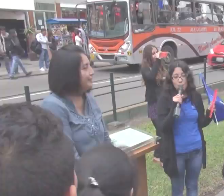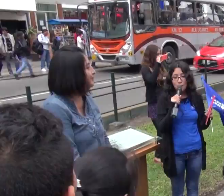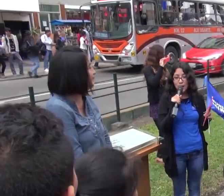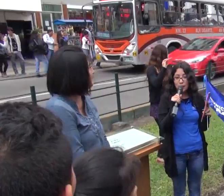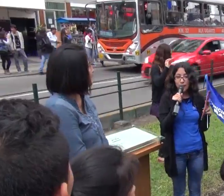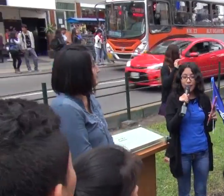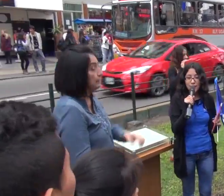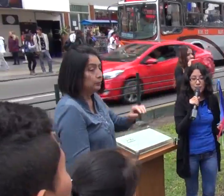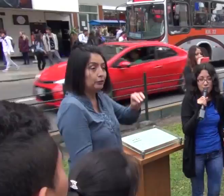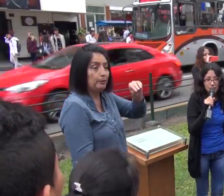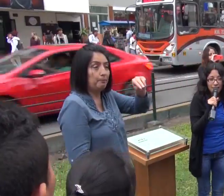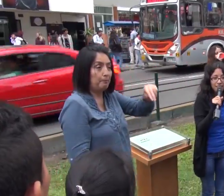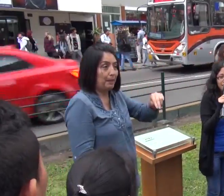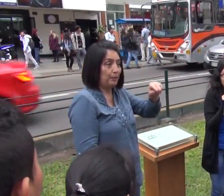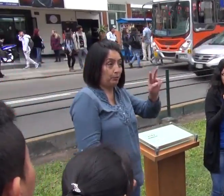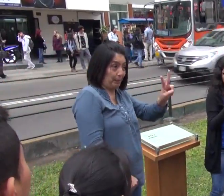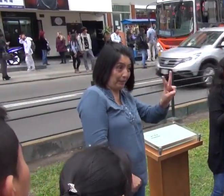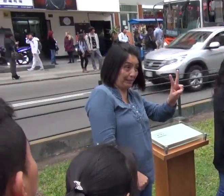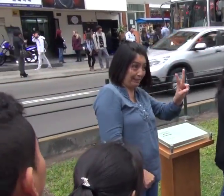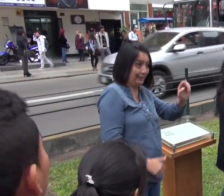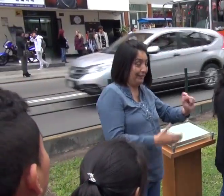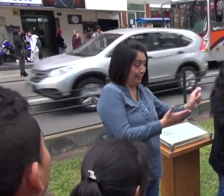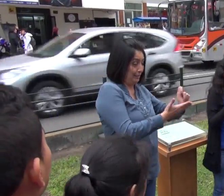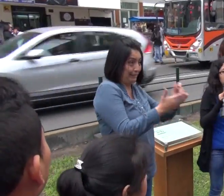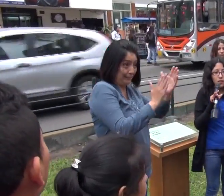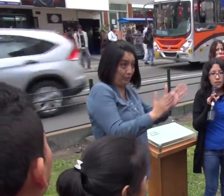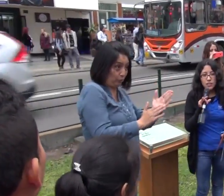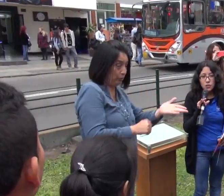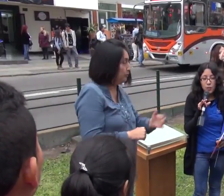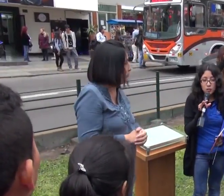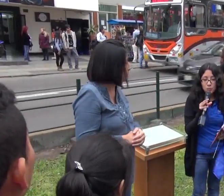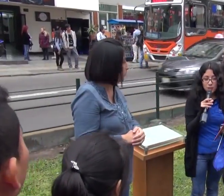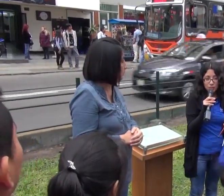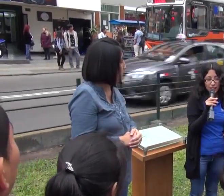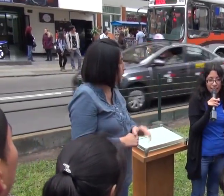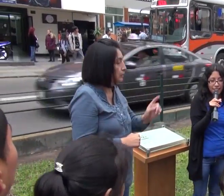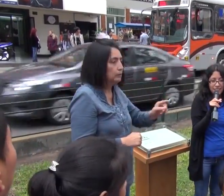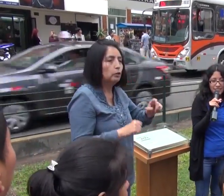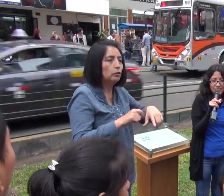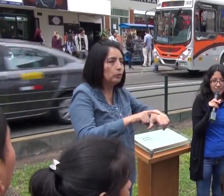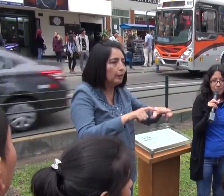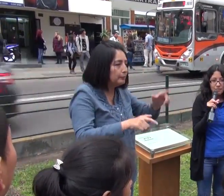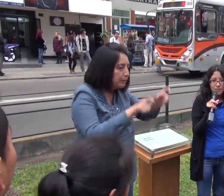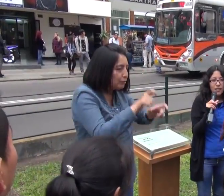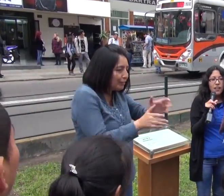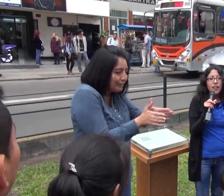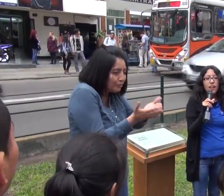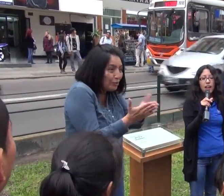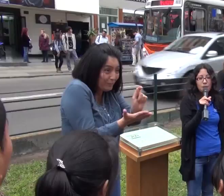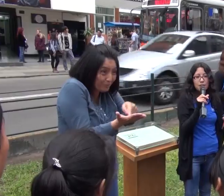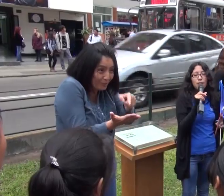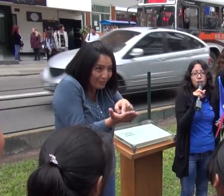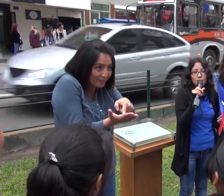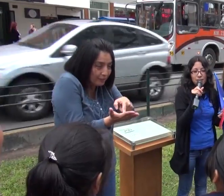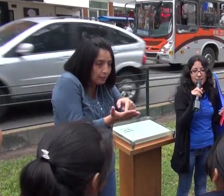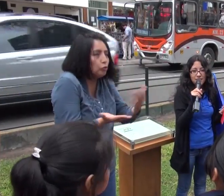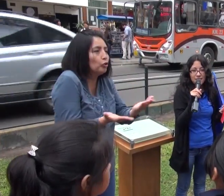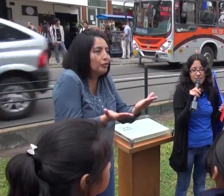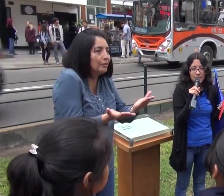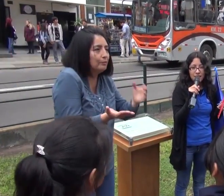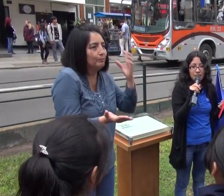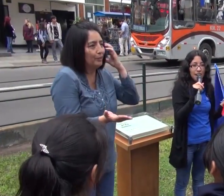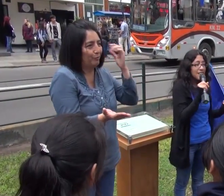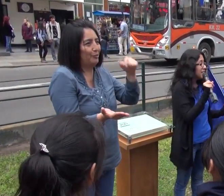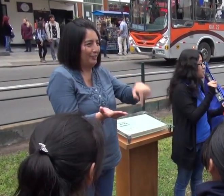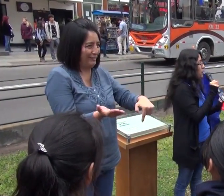o como mario vargas llosa sitúa sus personajes en miraflores